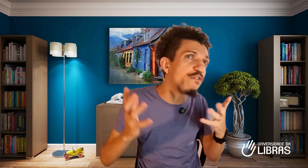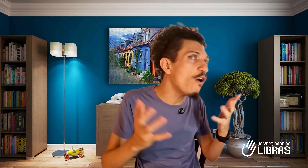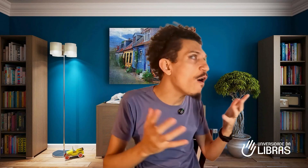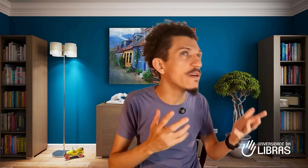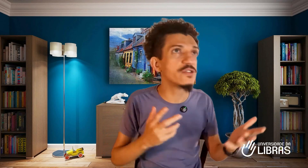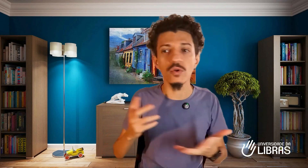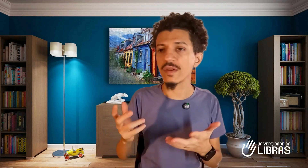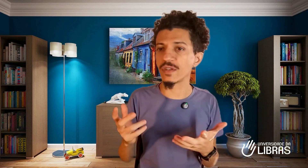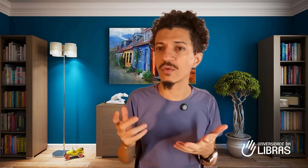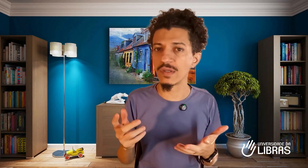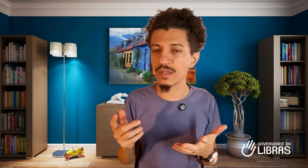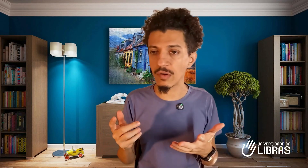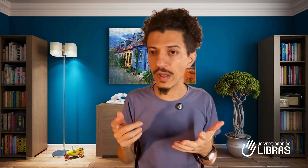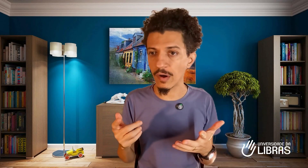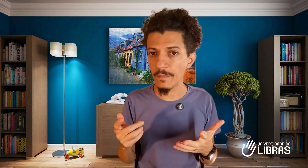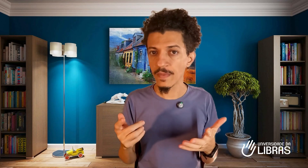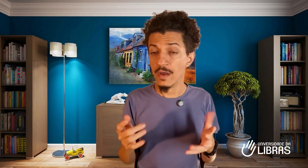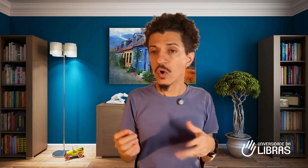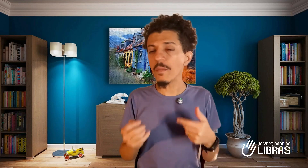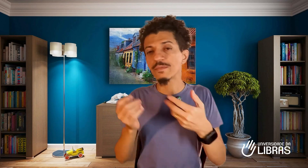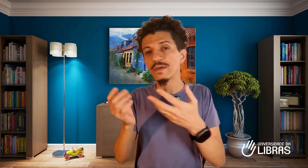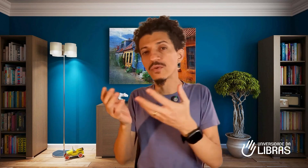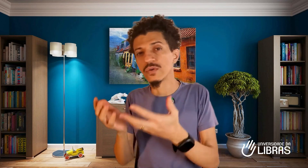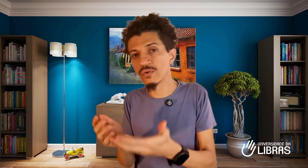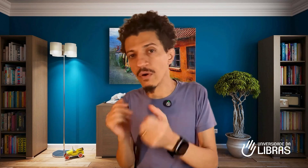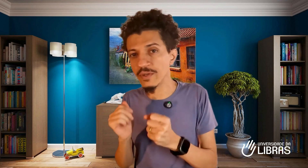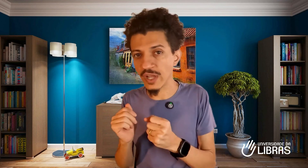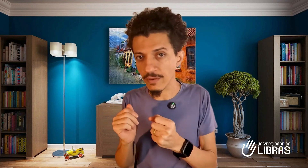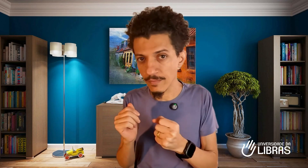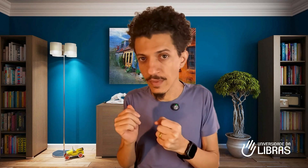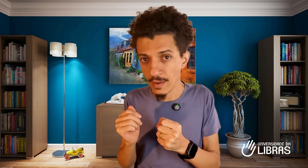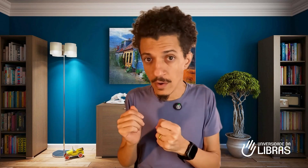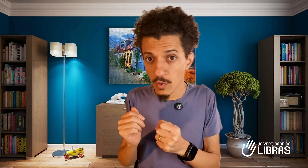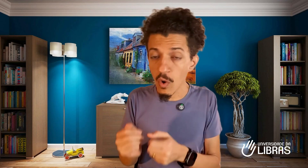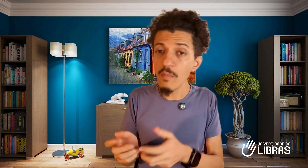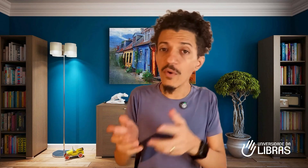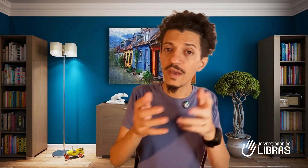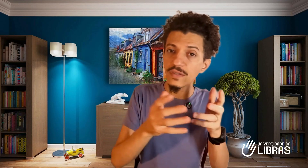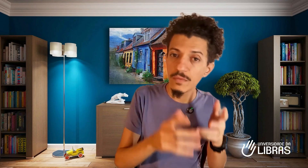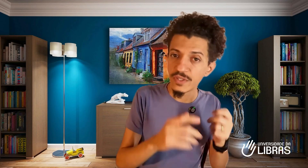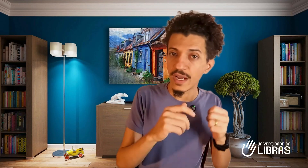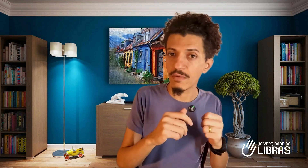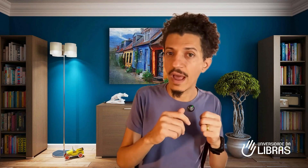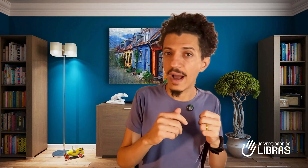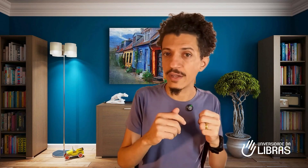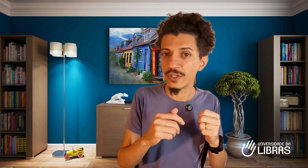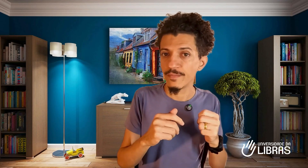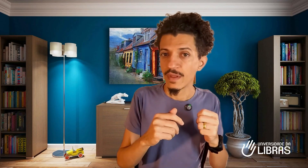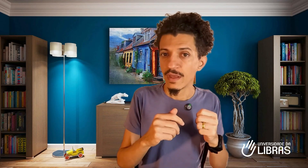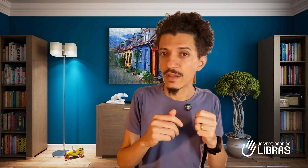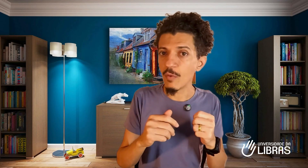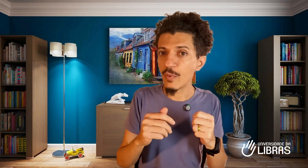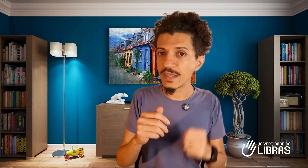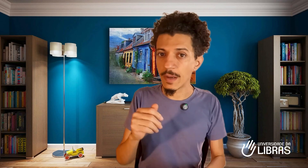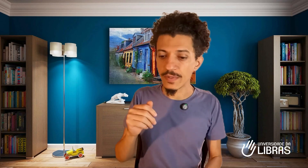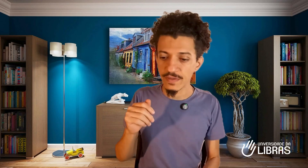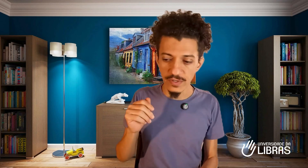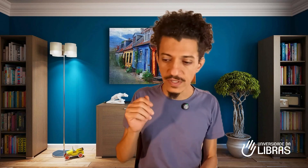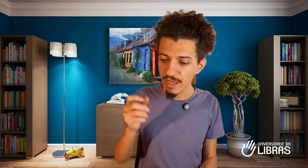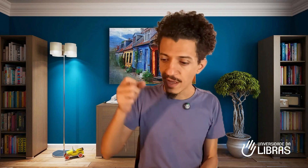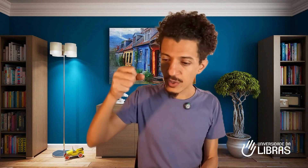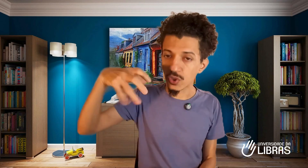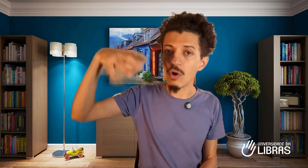as formas de todas as coisas que estão ao redor. Como as pessoas usam um objeto, como que esse objeto reage. Então, por exemplo,